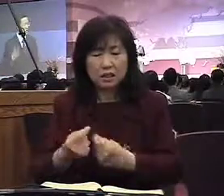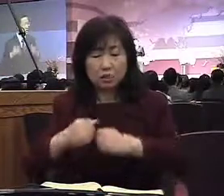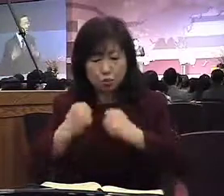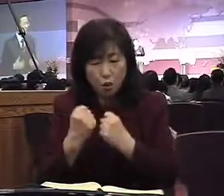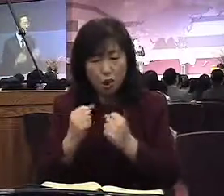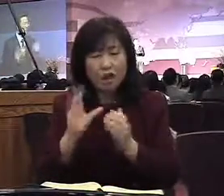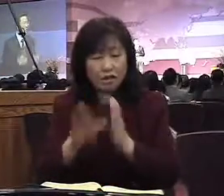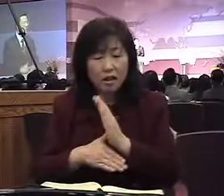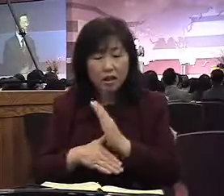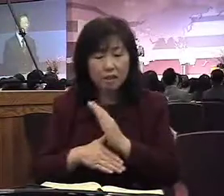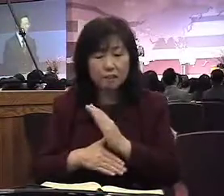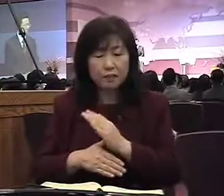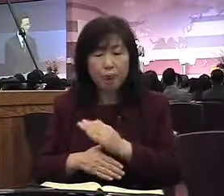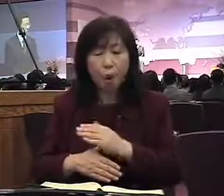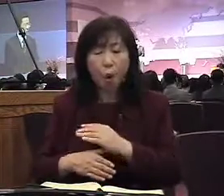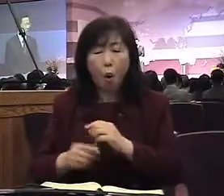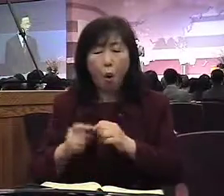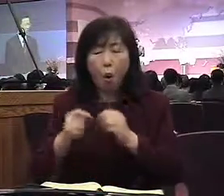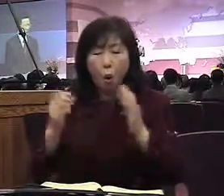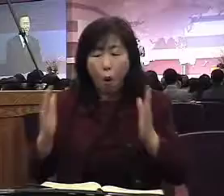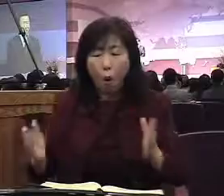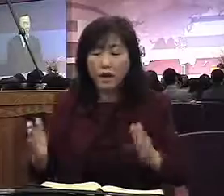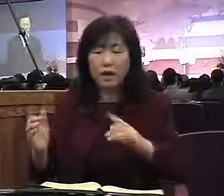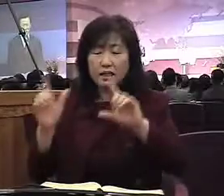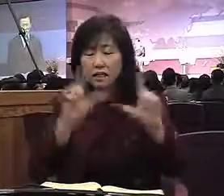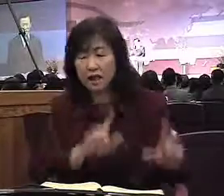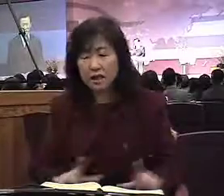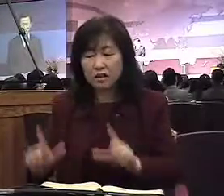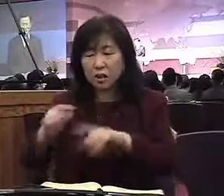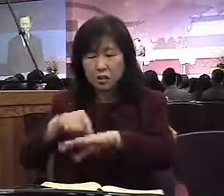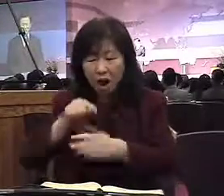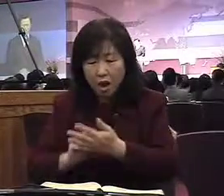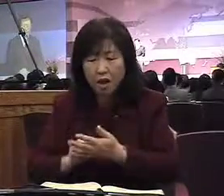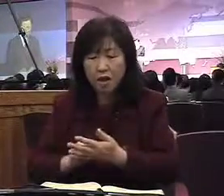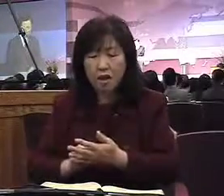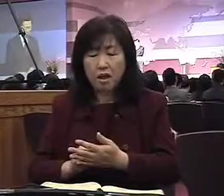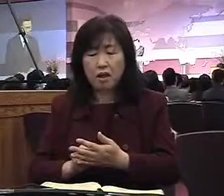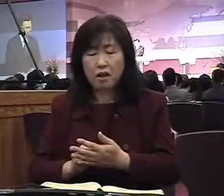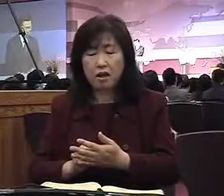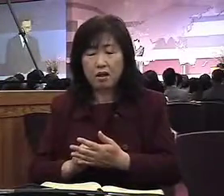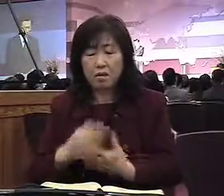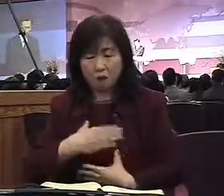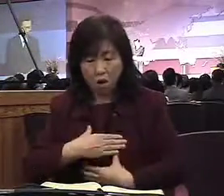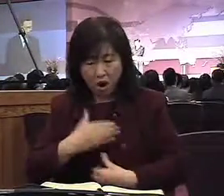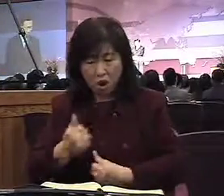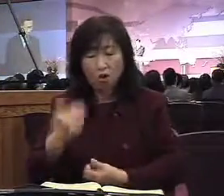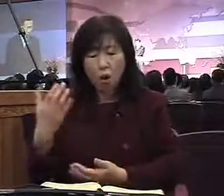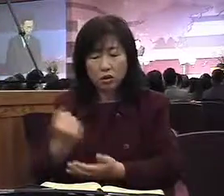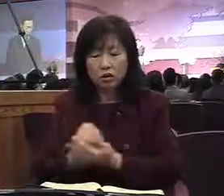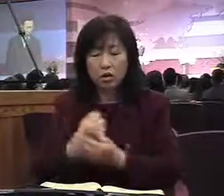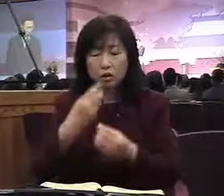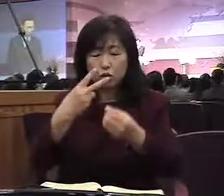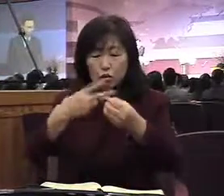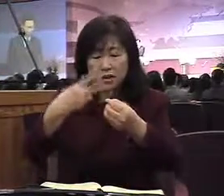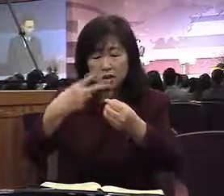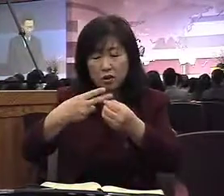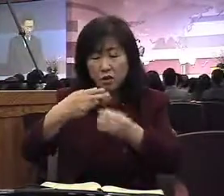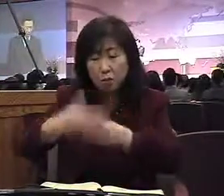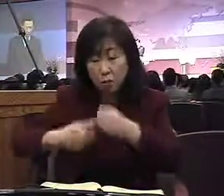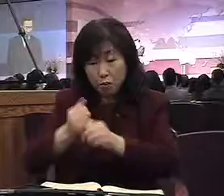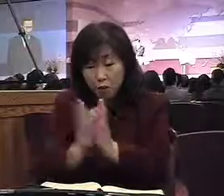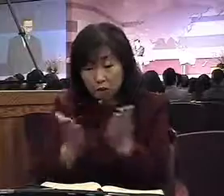복과 마음의 평강의 축복을 받는 줄로 믿습니다. 두 번째로 오늘 여기 본문에